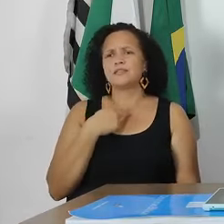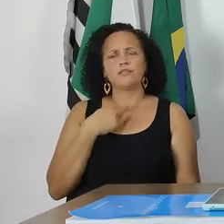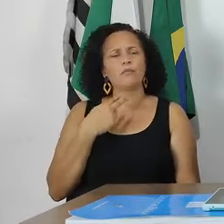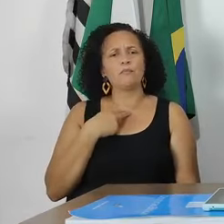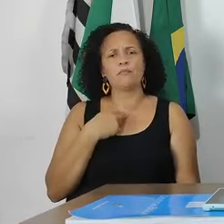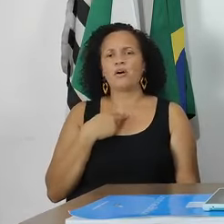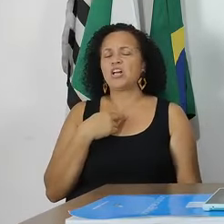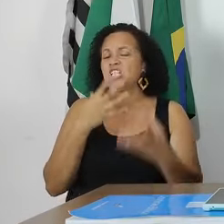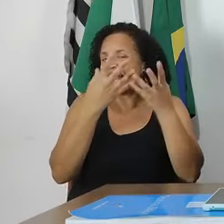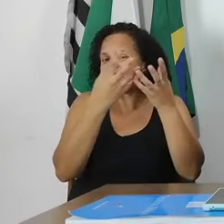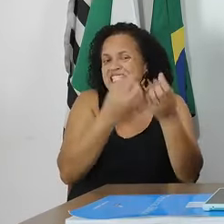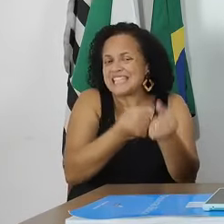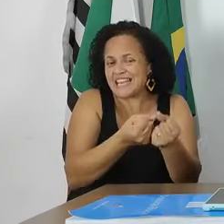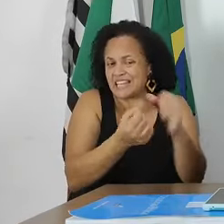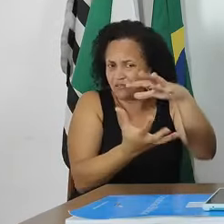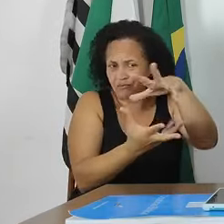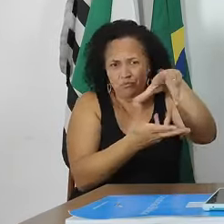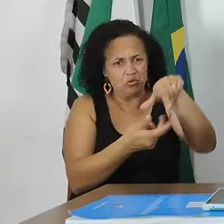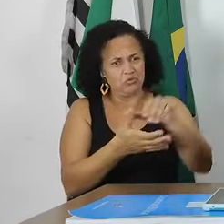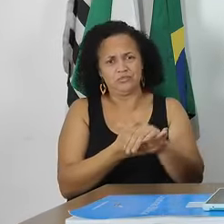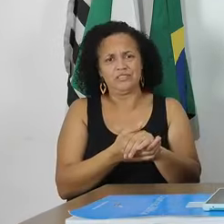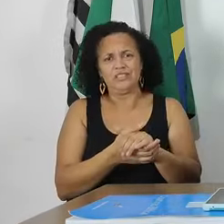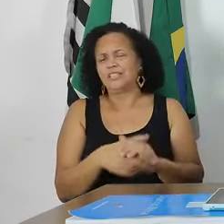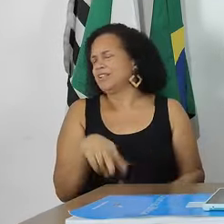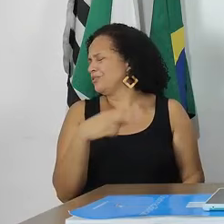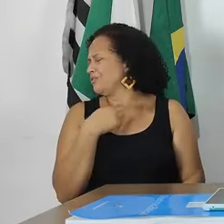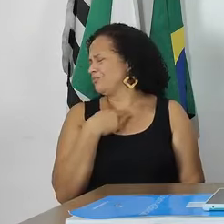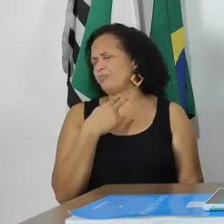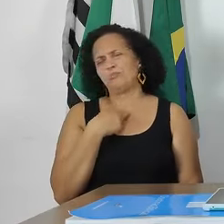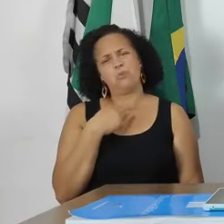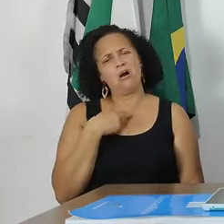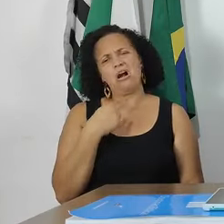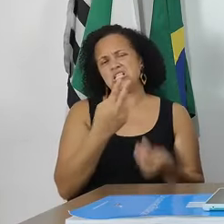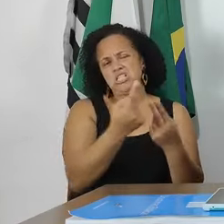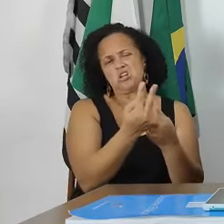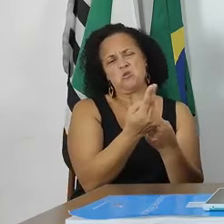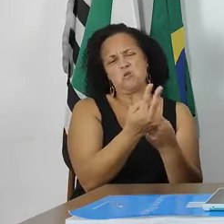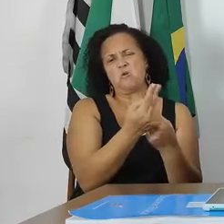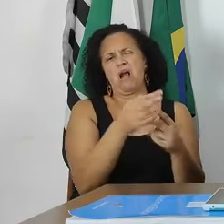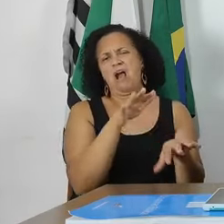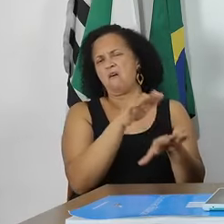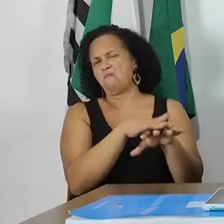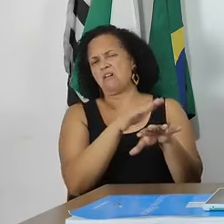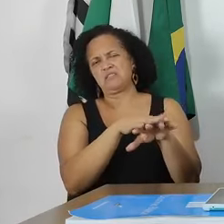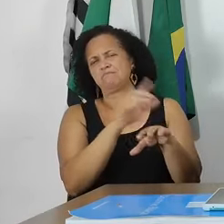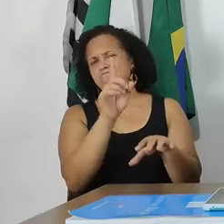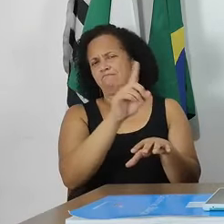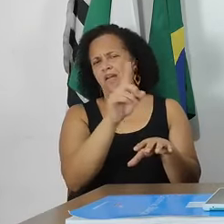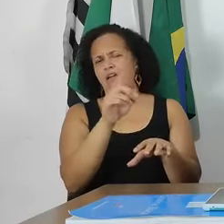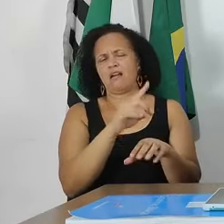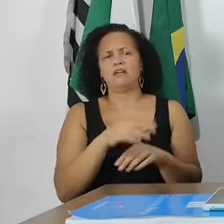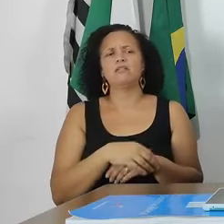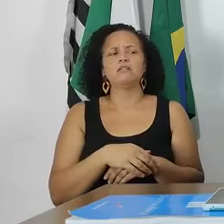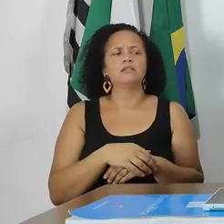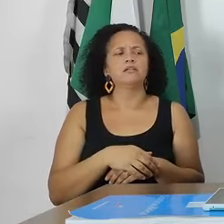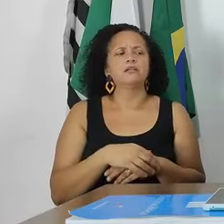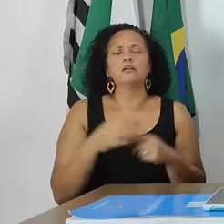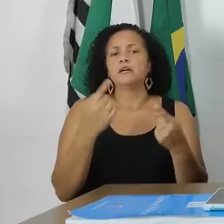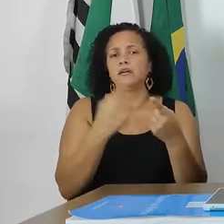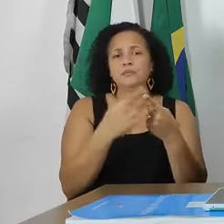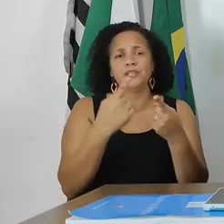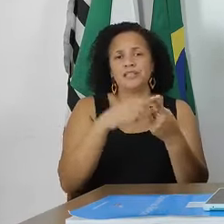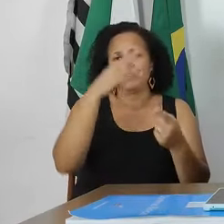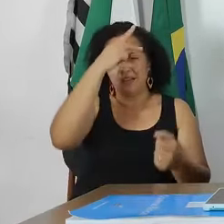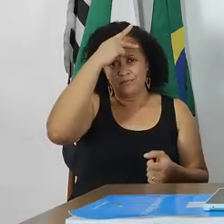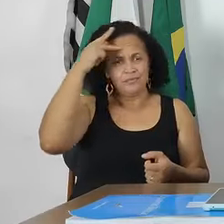se enquadra ao mundanismo que nos cerca de variedades formas. As pessoas estão cada